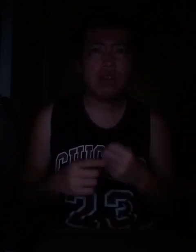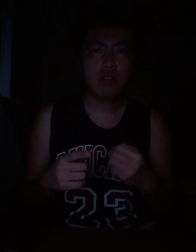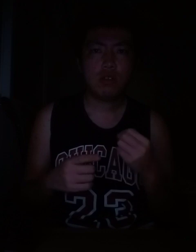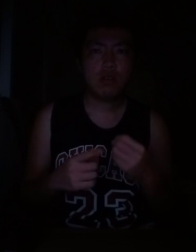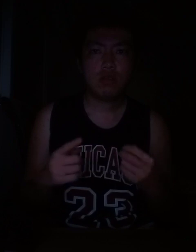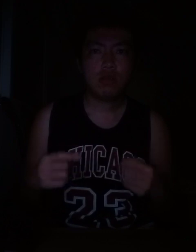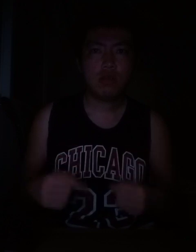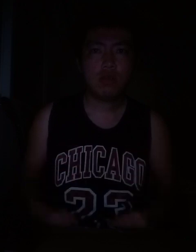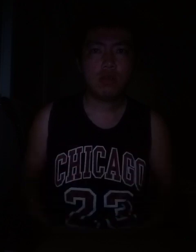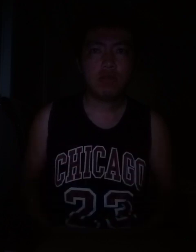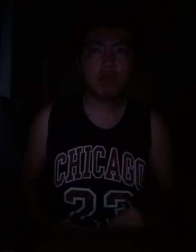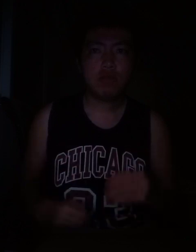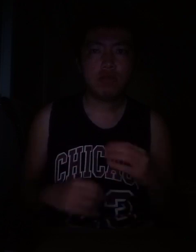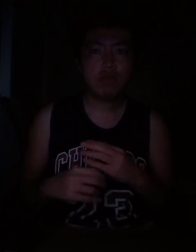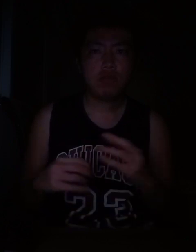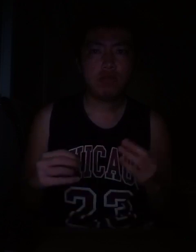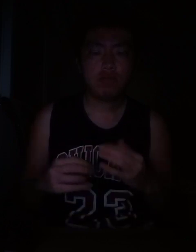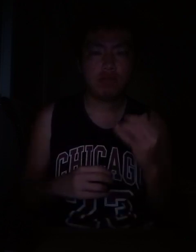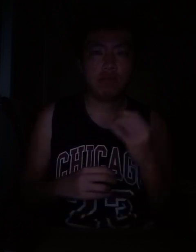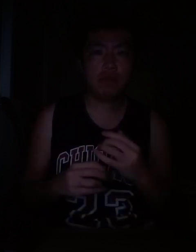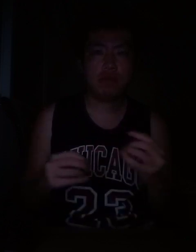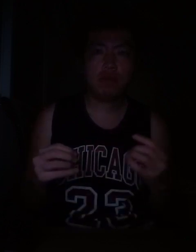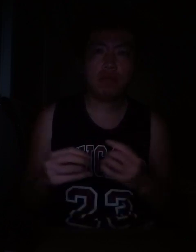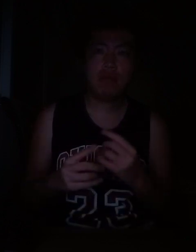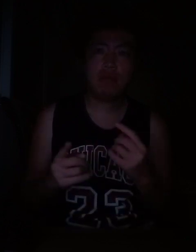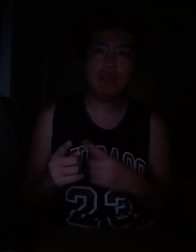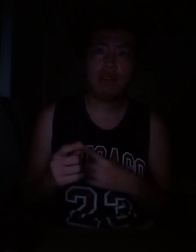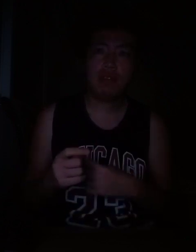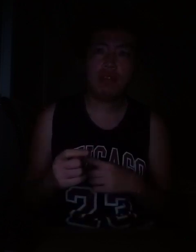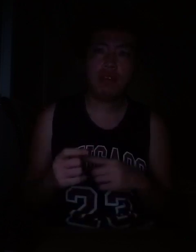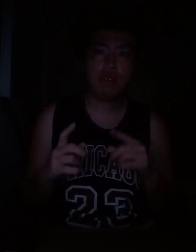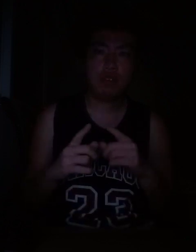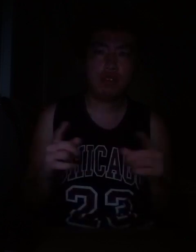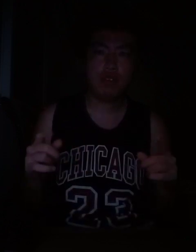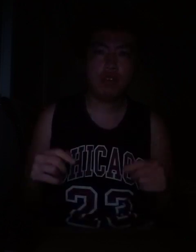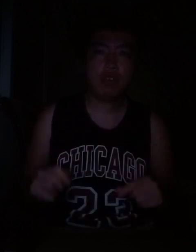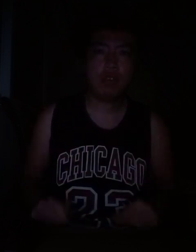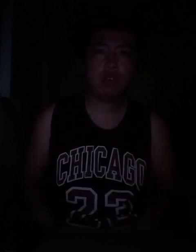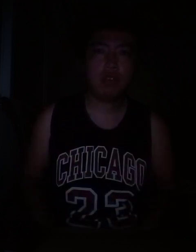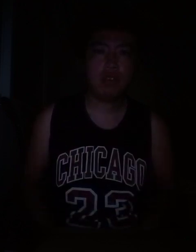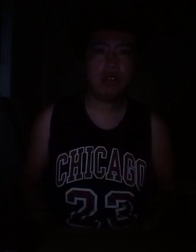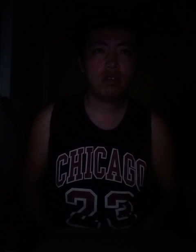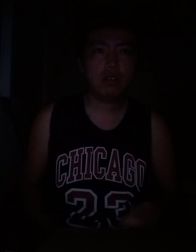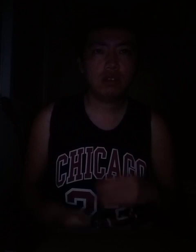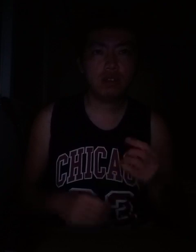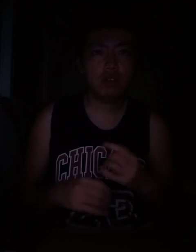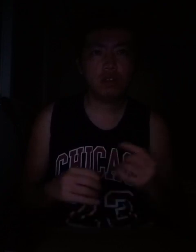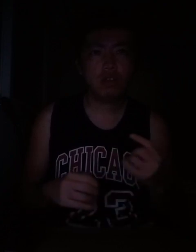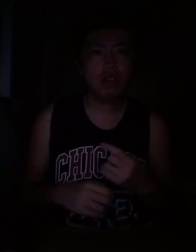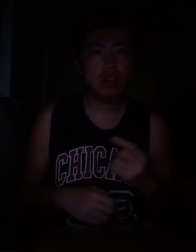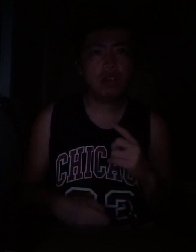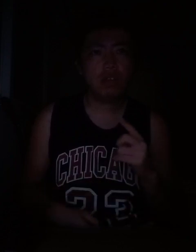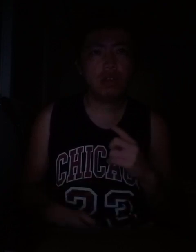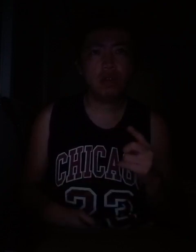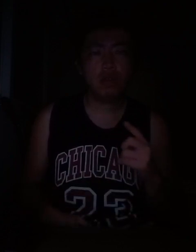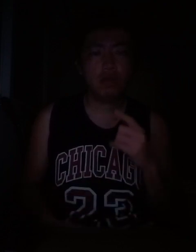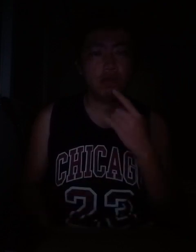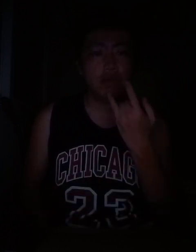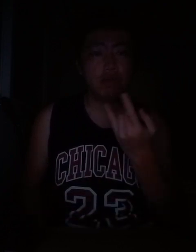합니다. 그래서 공무집행 방해 혐의에 그치는 경우가 대부분입니다. 그렇다면 어떻게 해야 처벌을 할 수 있습니까? 네,